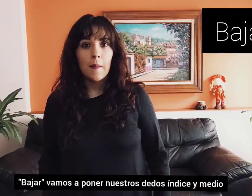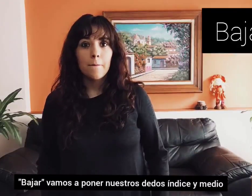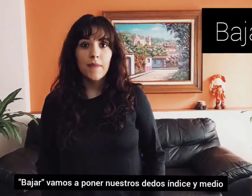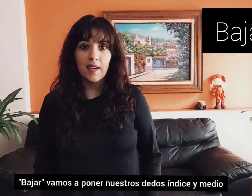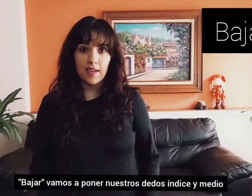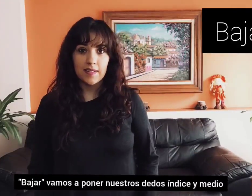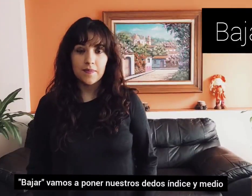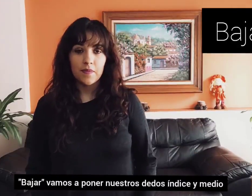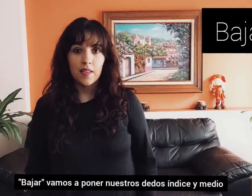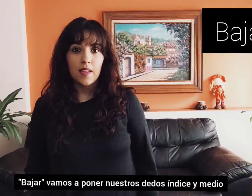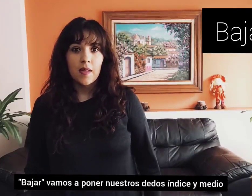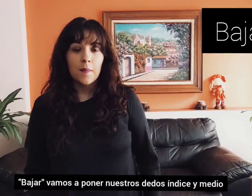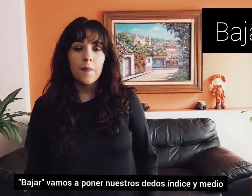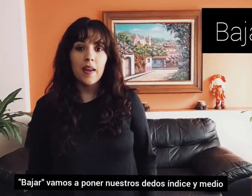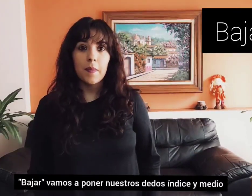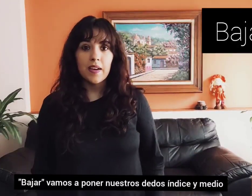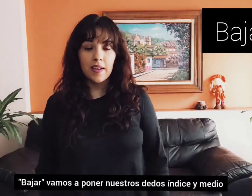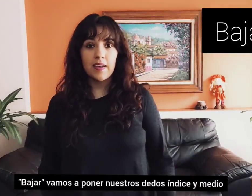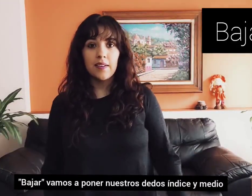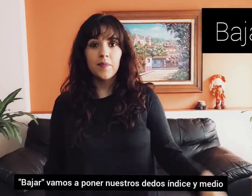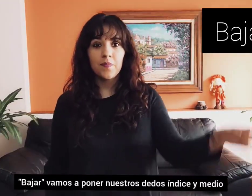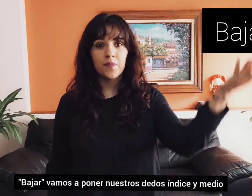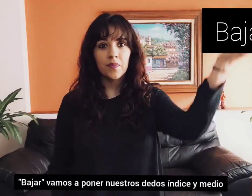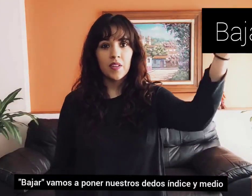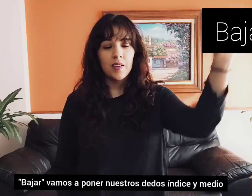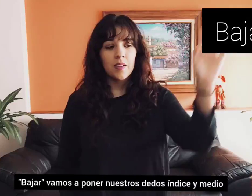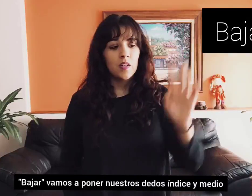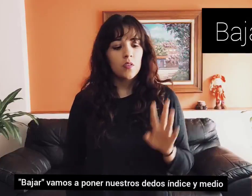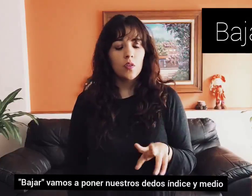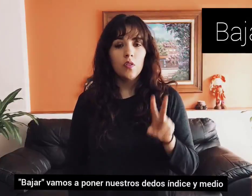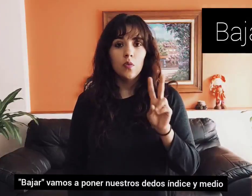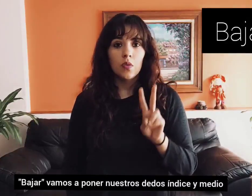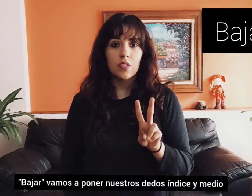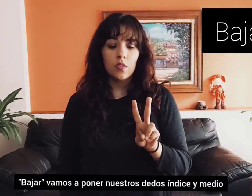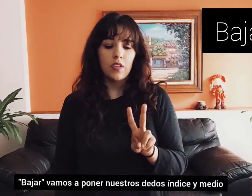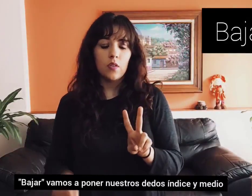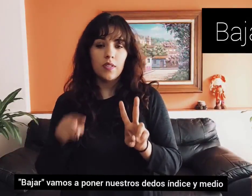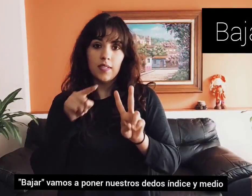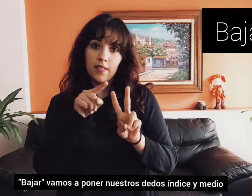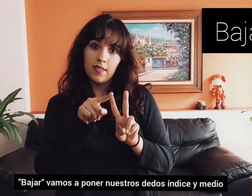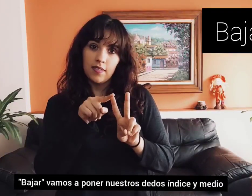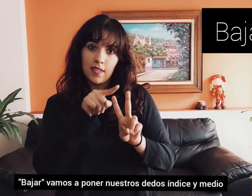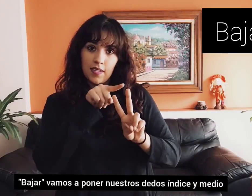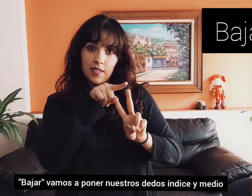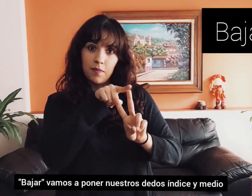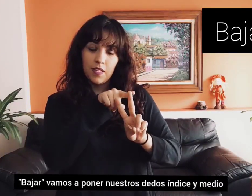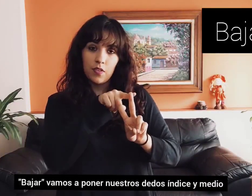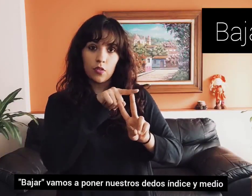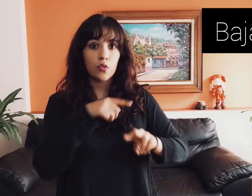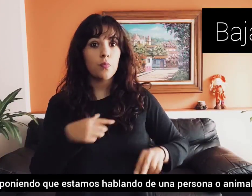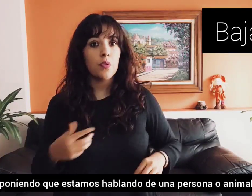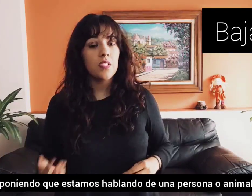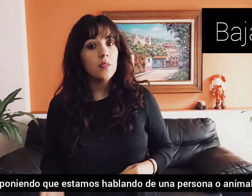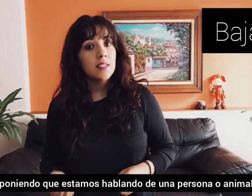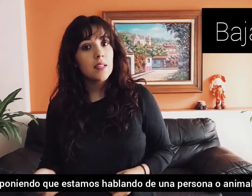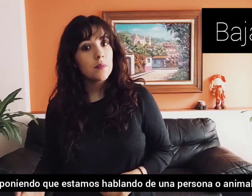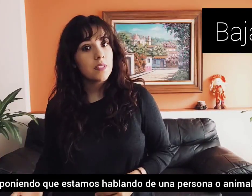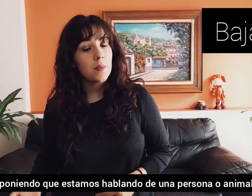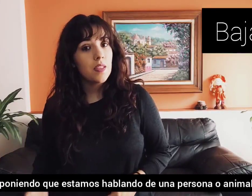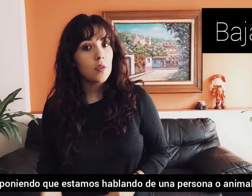Bajar. Para bajar, con nuestro dedo índice y medio, suponiendo que estamos hablando